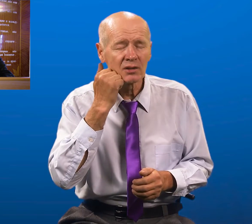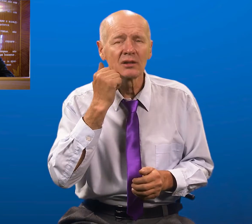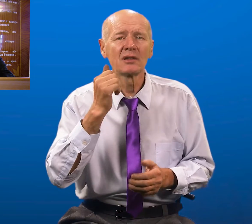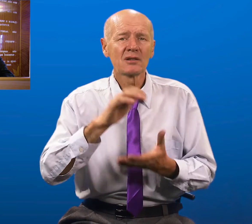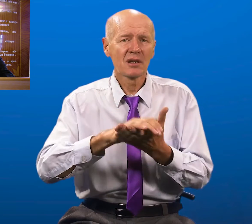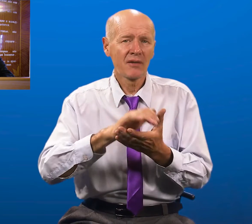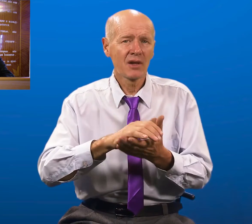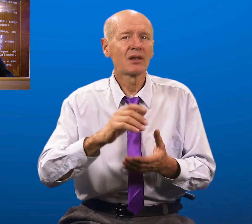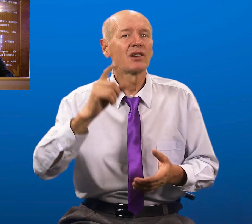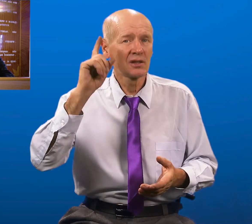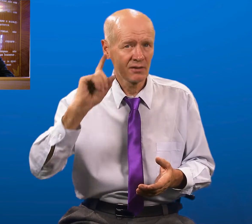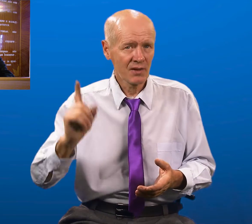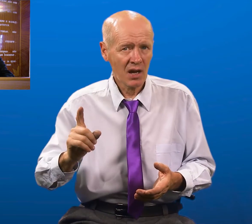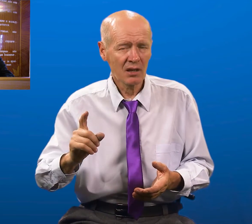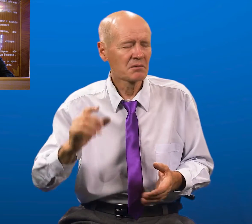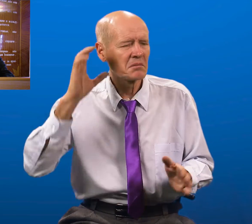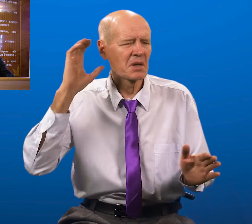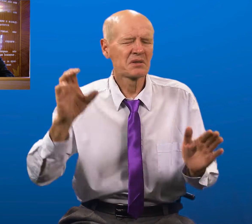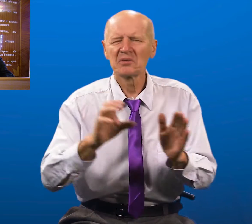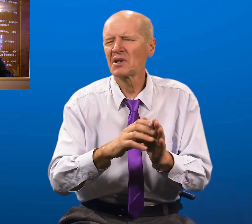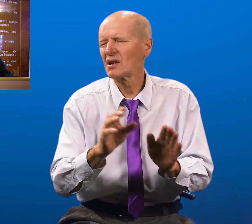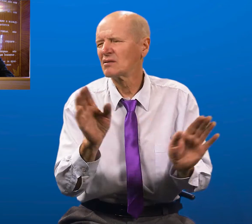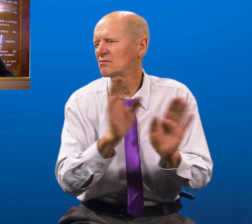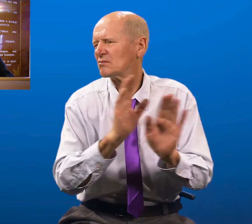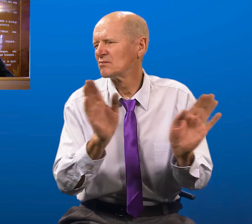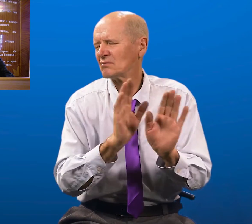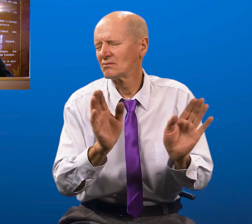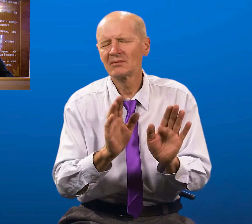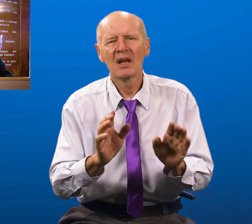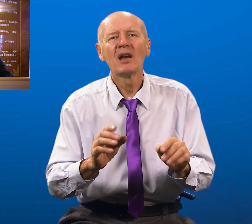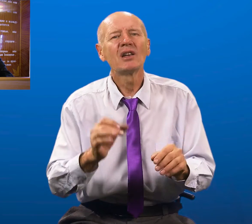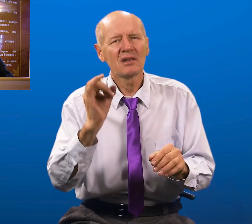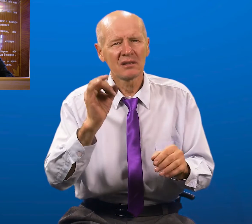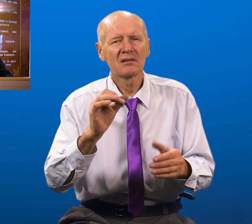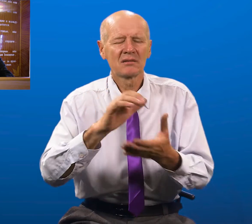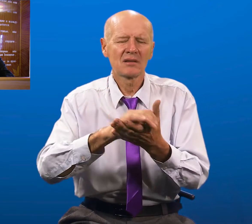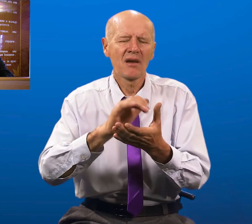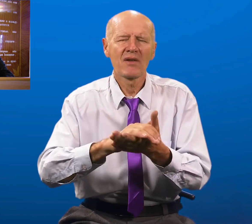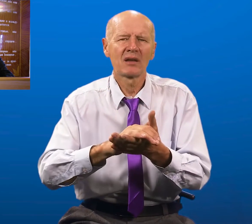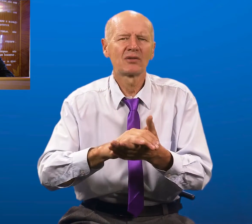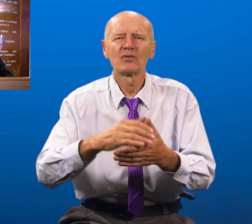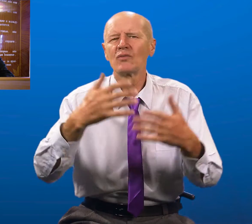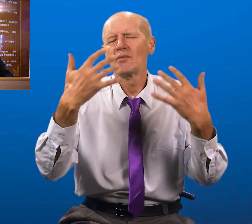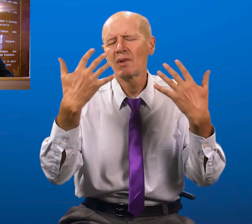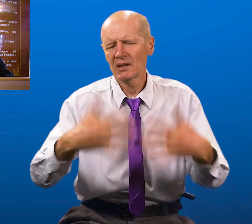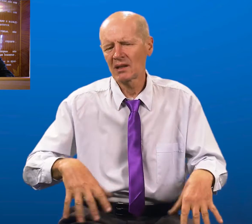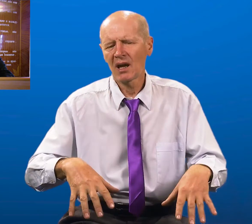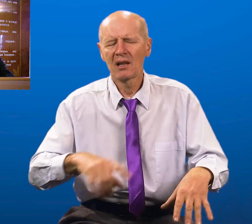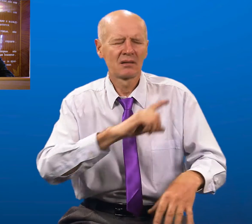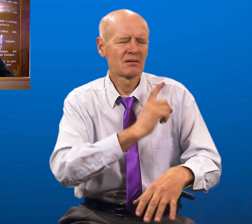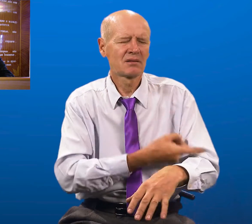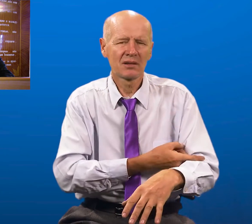то принцип завета был нарушен, и он утратил силу. Когда это произошло,